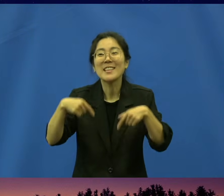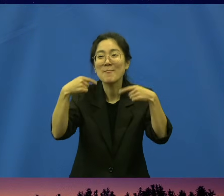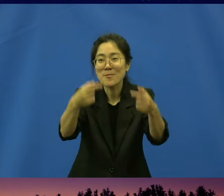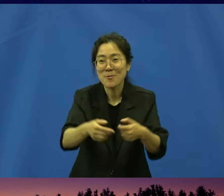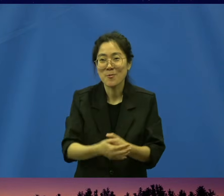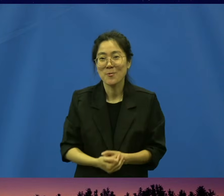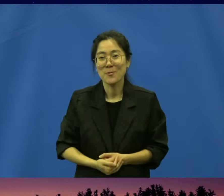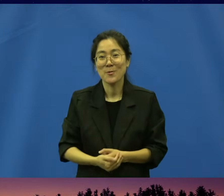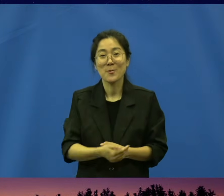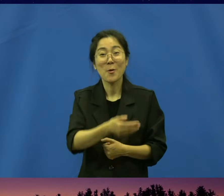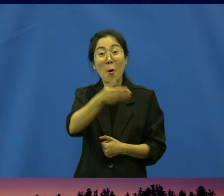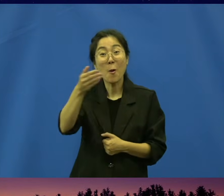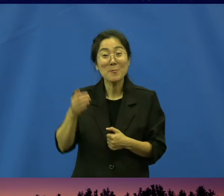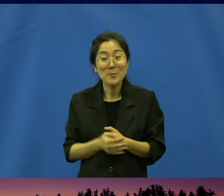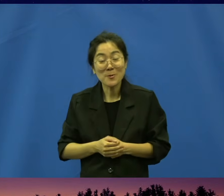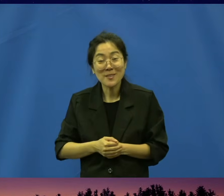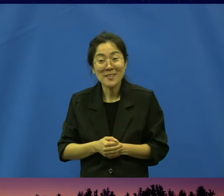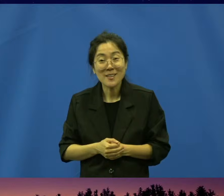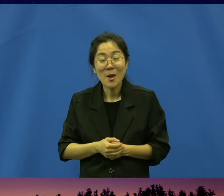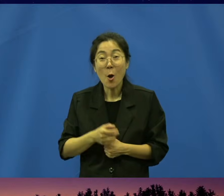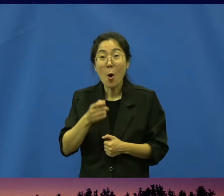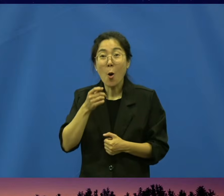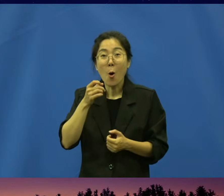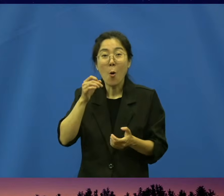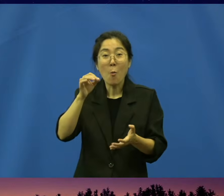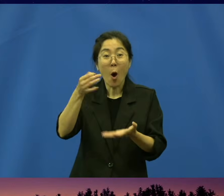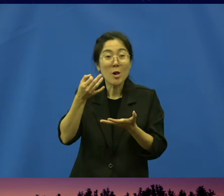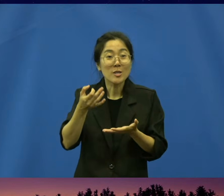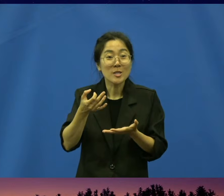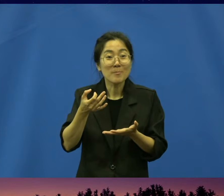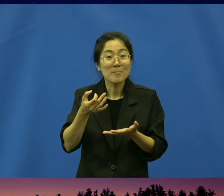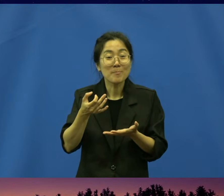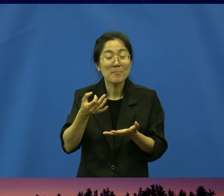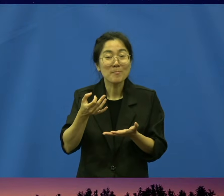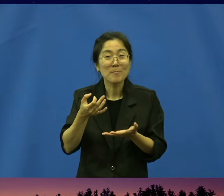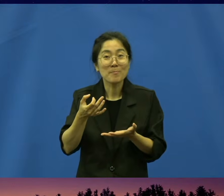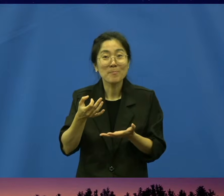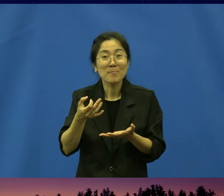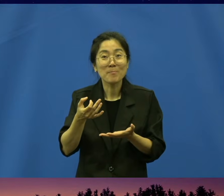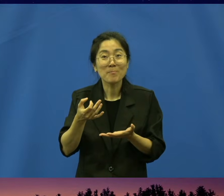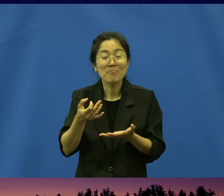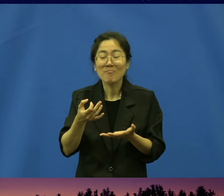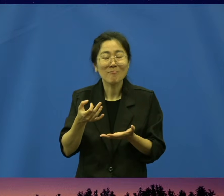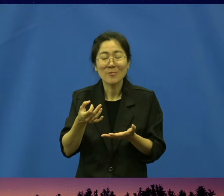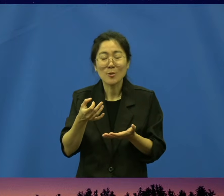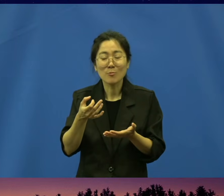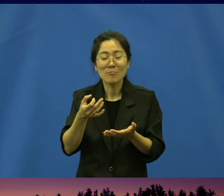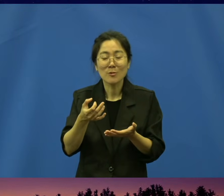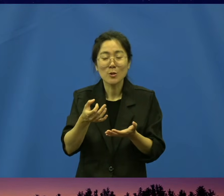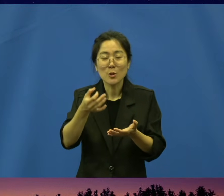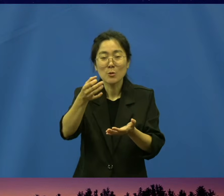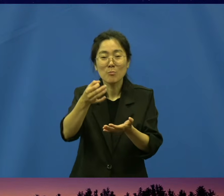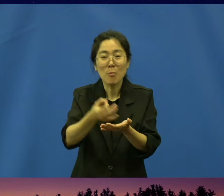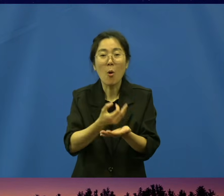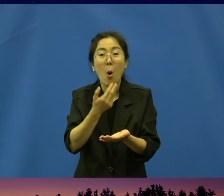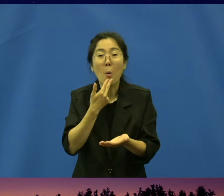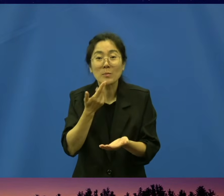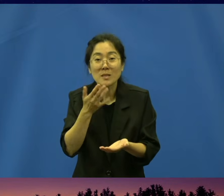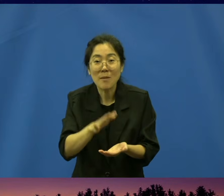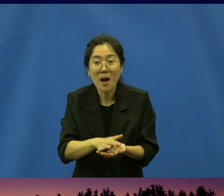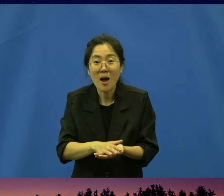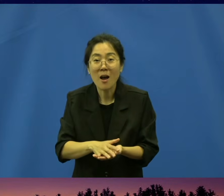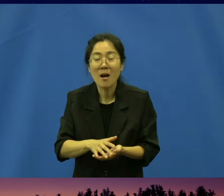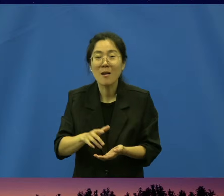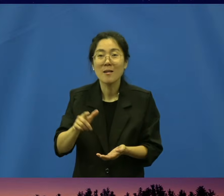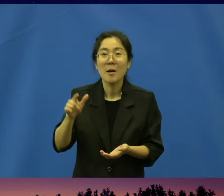월급을 주잖아요. 인건비가 한 푼도 안 나가요. 그럼에도 불구하고 매년 600만 유로, 제가 계산해보면 줄잡아 100억 원의 예산이